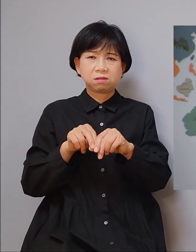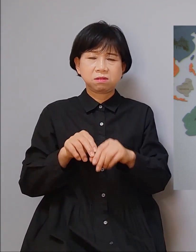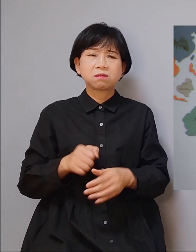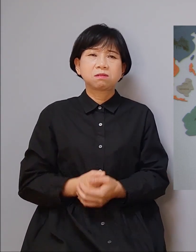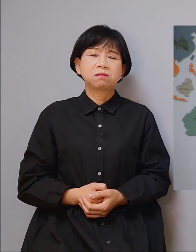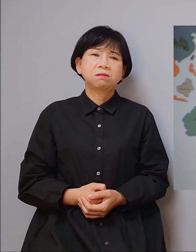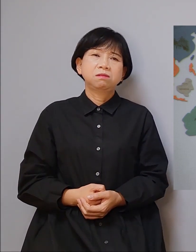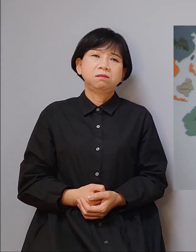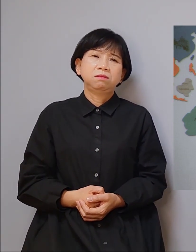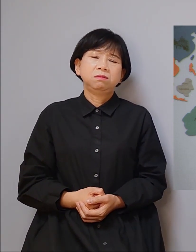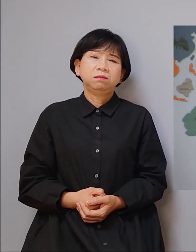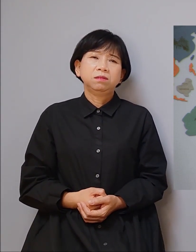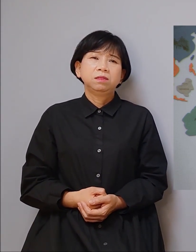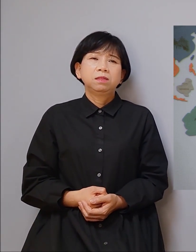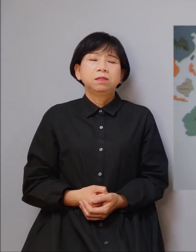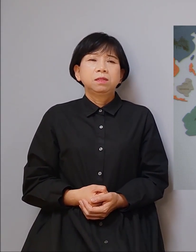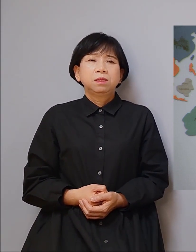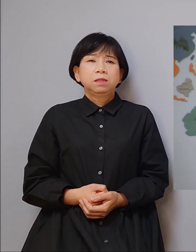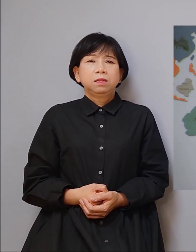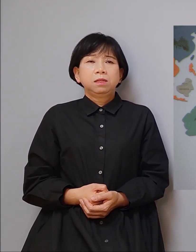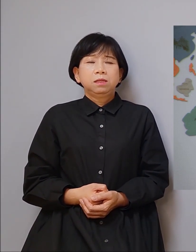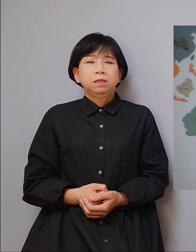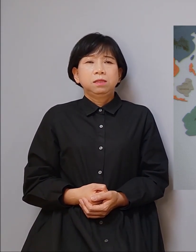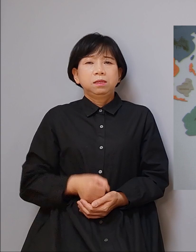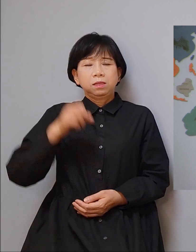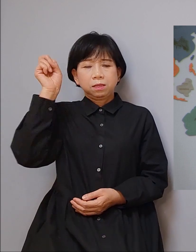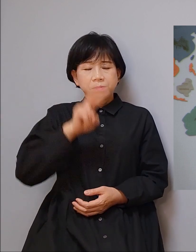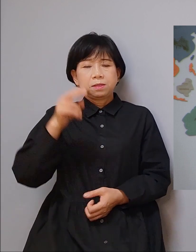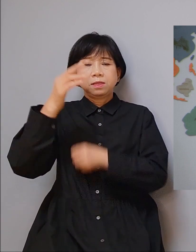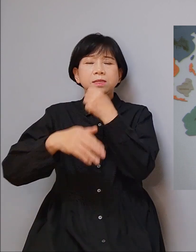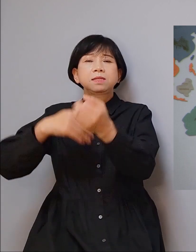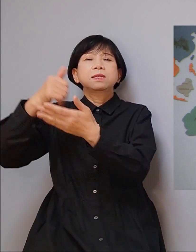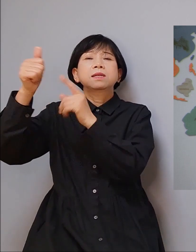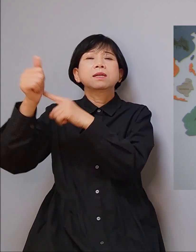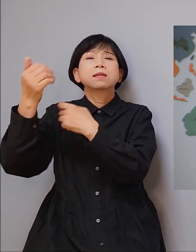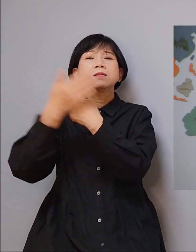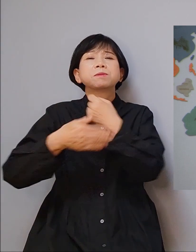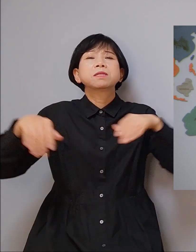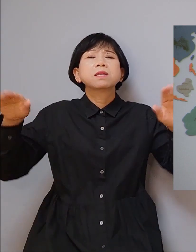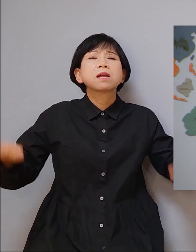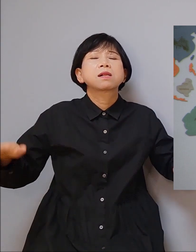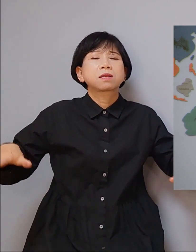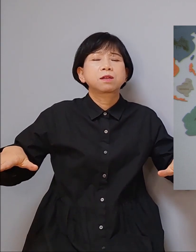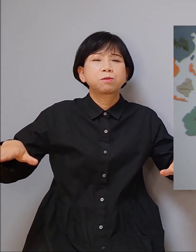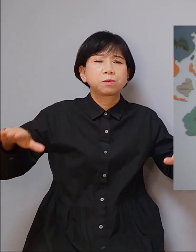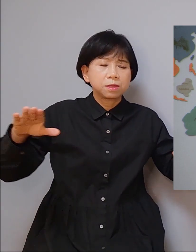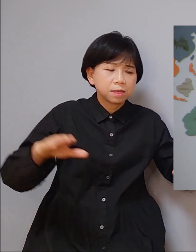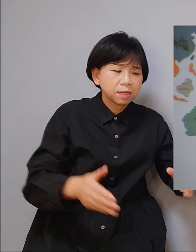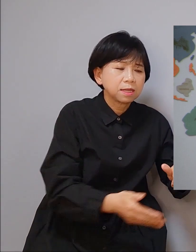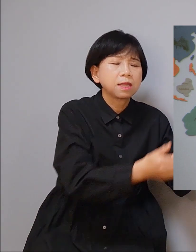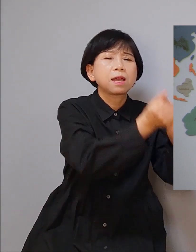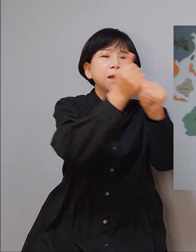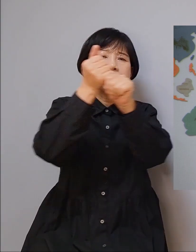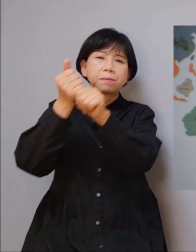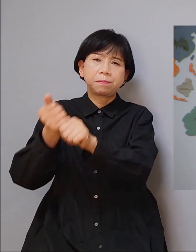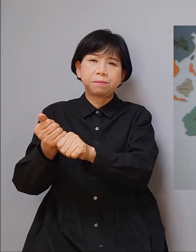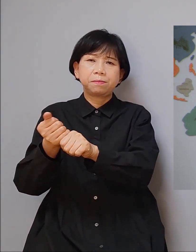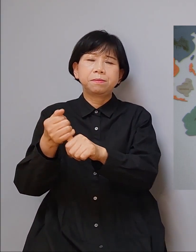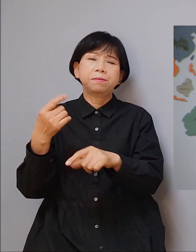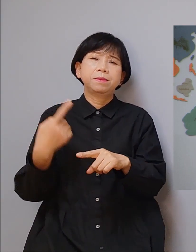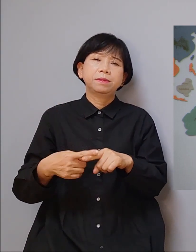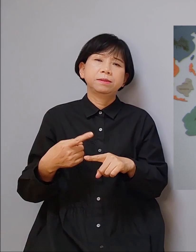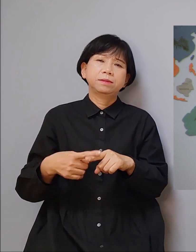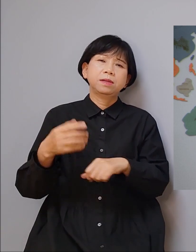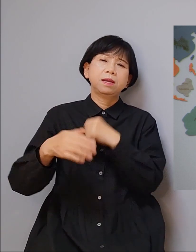새끼를 받아내는 거죠. 갑자기 하나님이 내려와 은혜의 날개로 우리를 받아주시는 것과 같습니다.